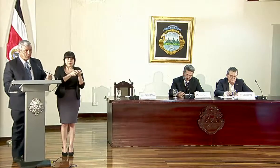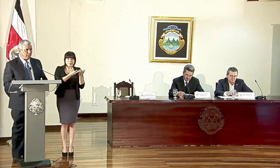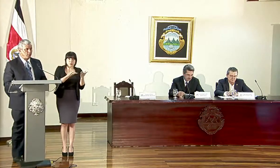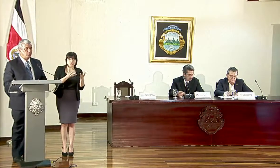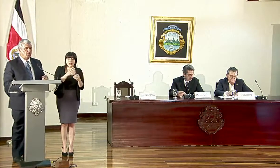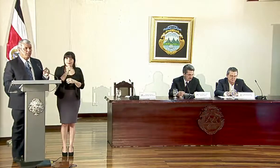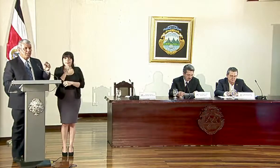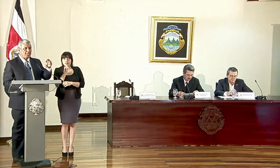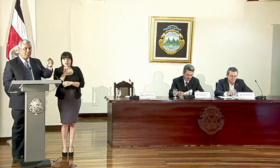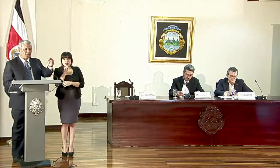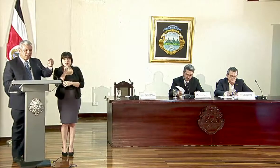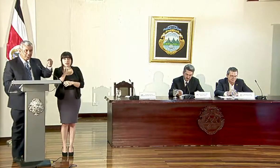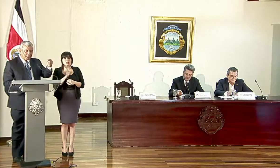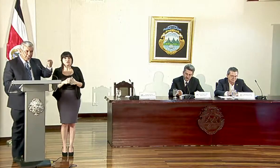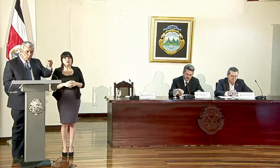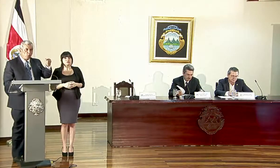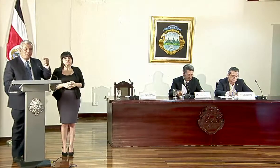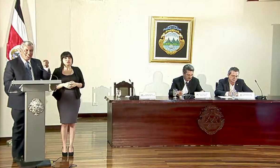públicos y privados,